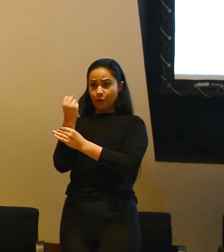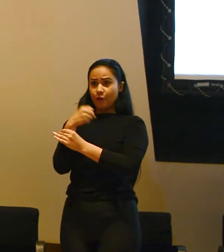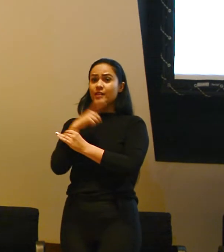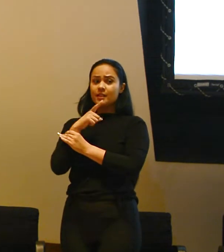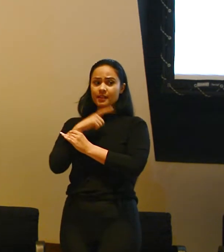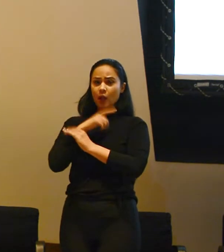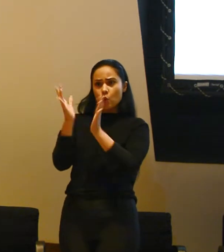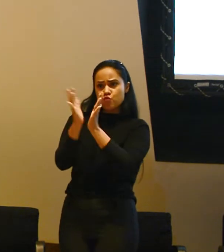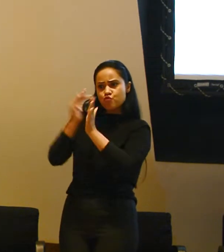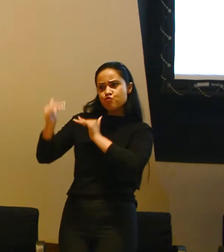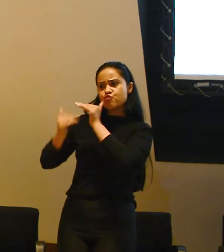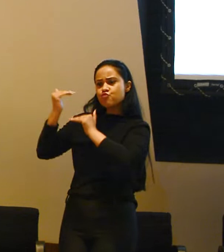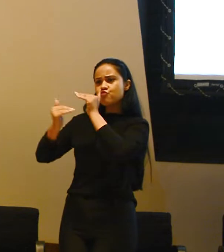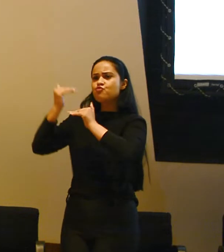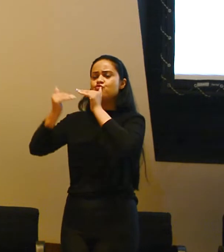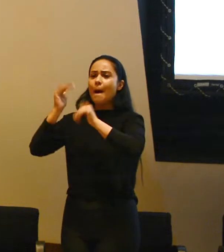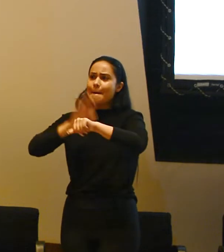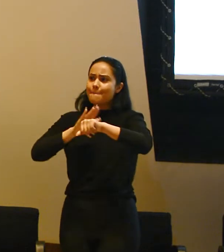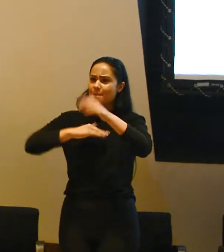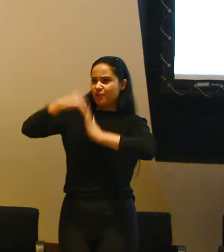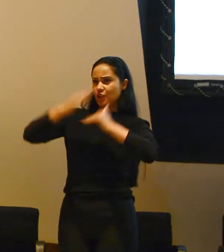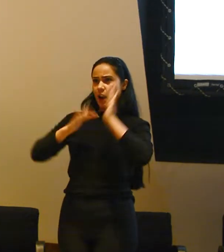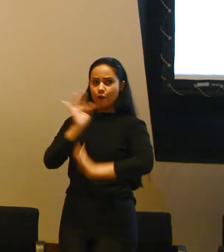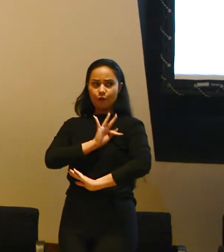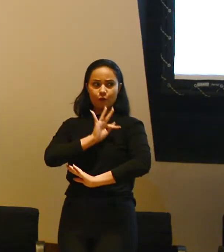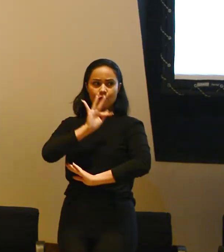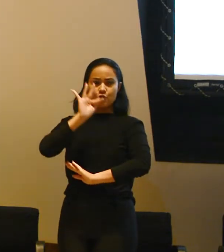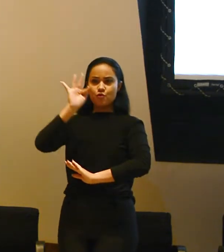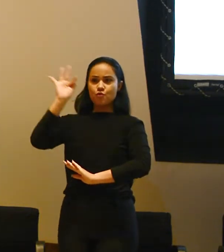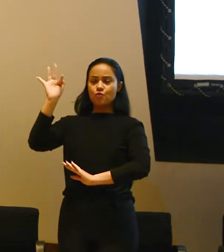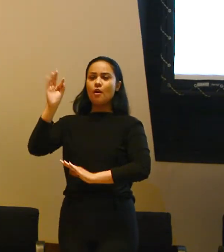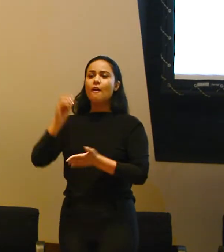grande, né? Nós vamos expandir com mais profissionais no futuro.